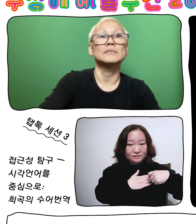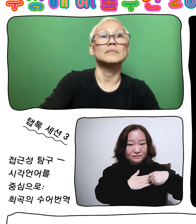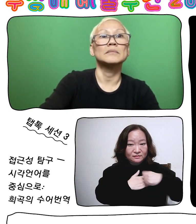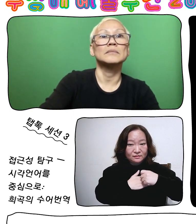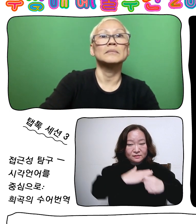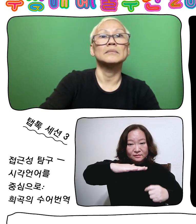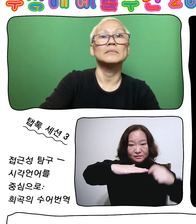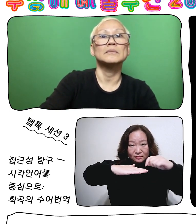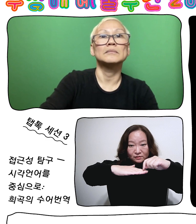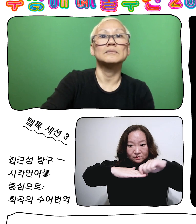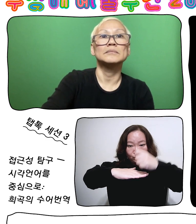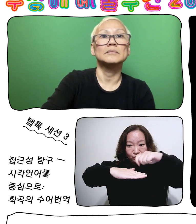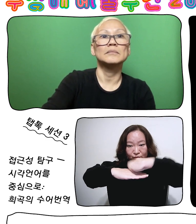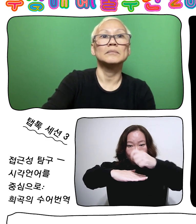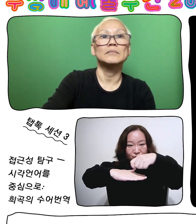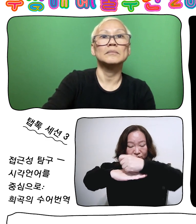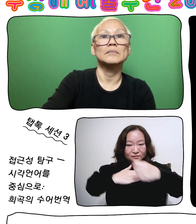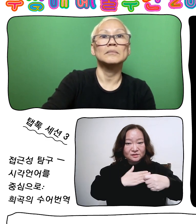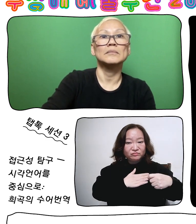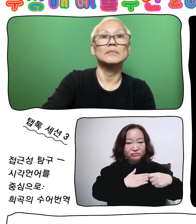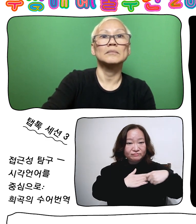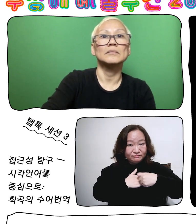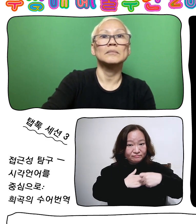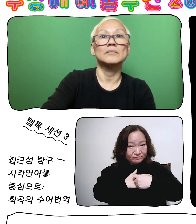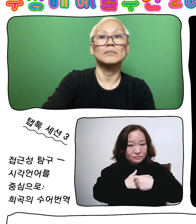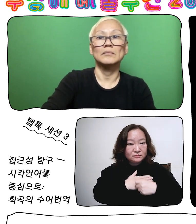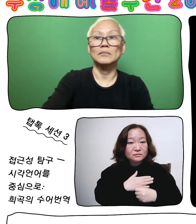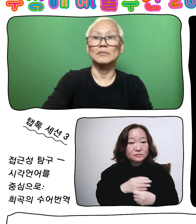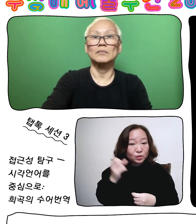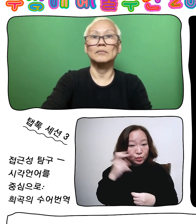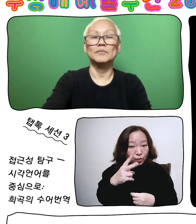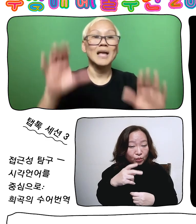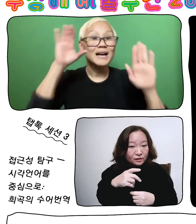내 몸은 사진 등의 문장으로 표현되고 있죠.